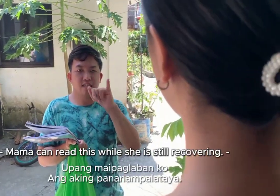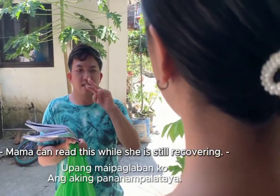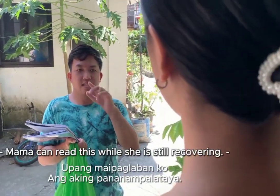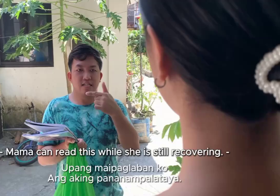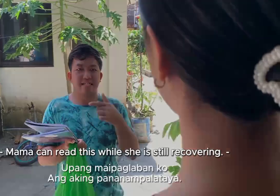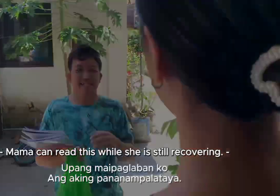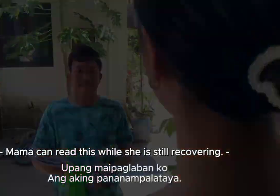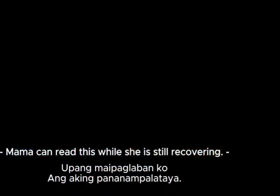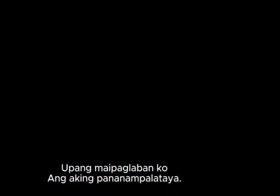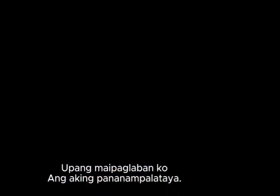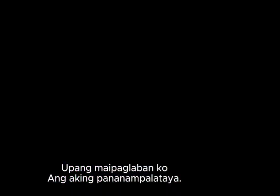ang aking